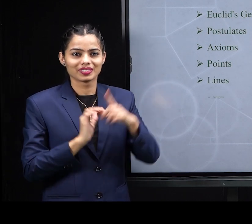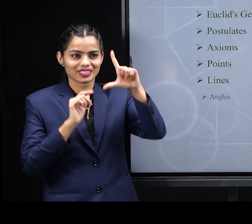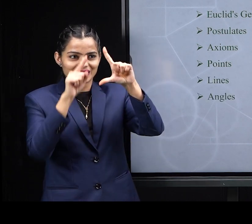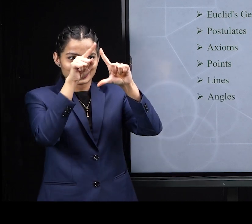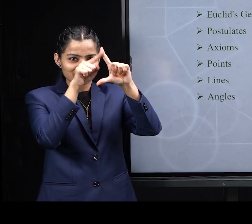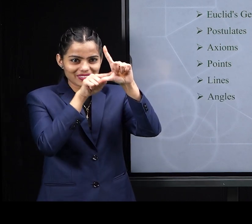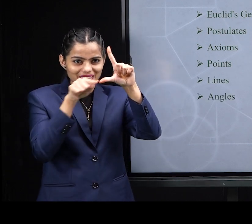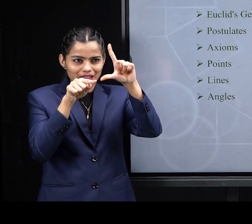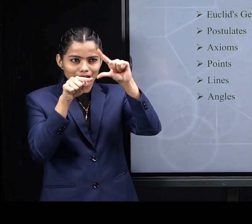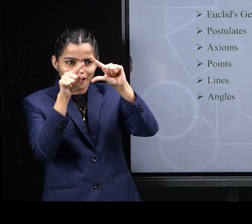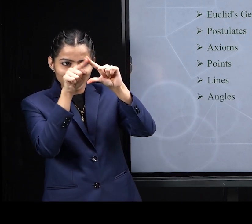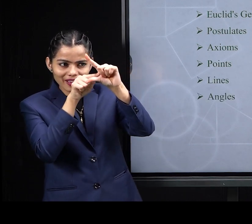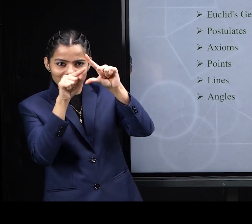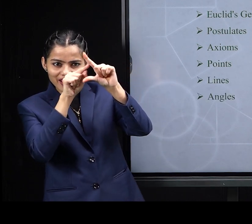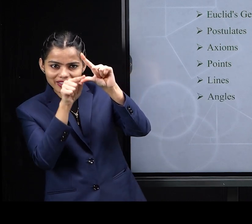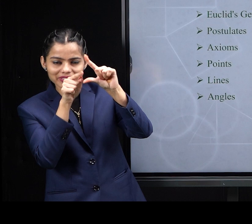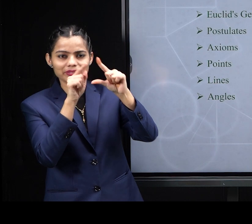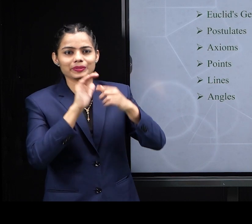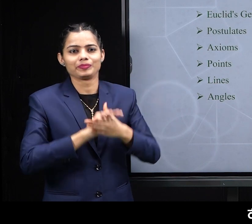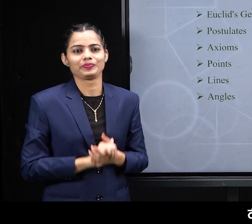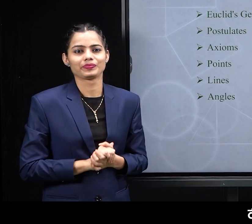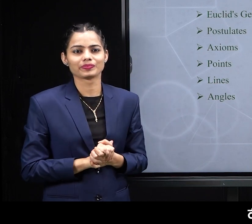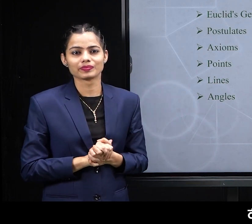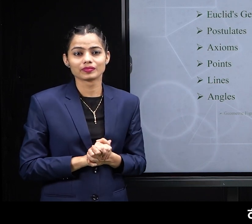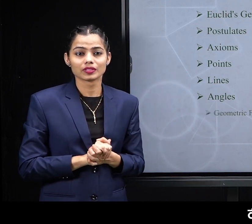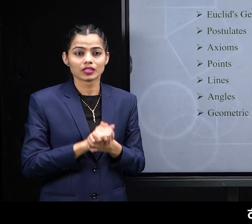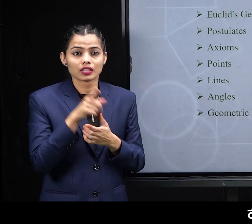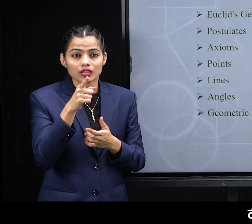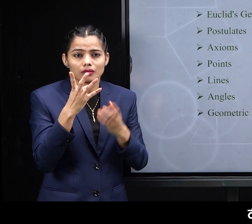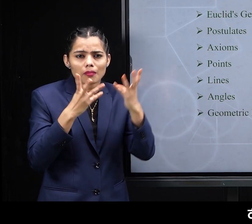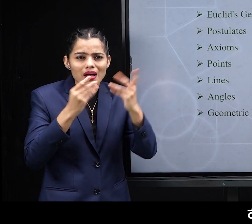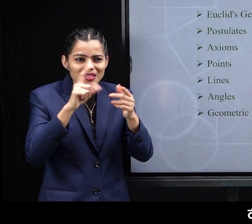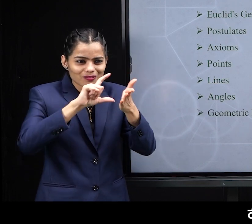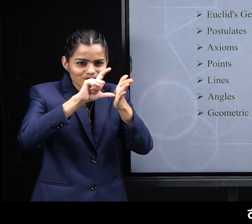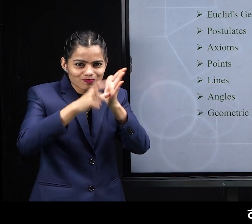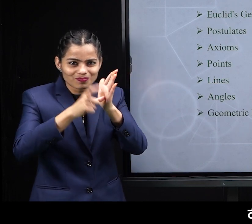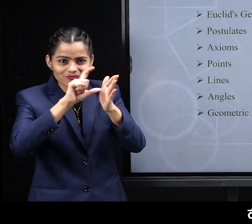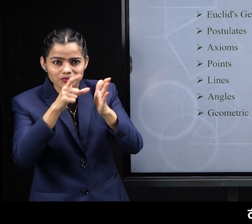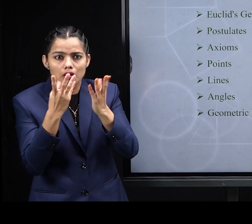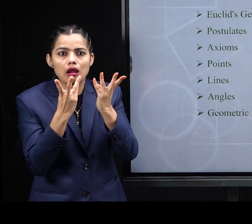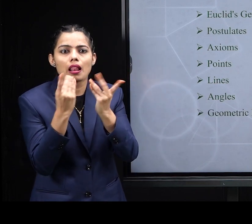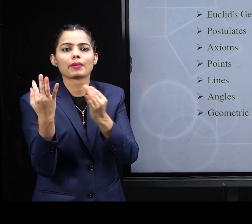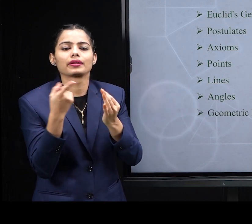రేకా గణిత బోమ్మలు నిర్మాణం